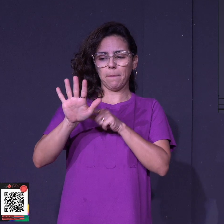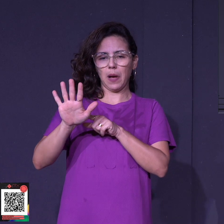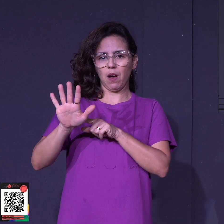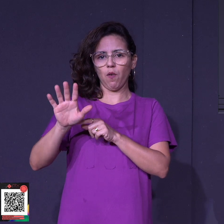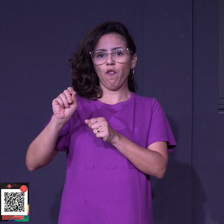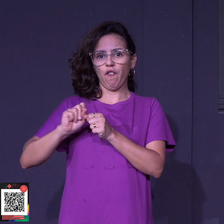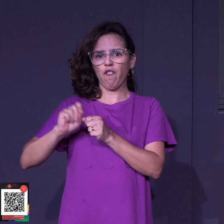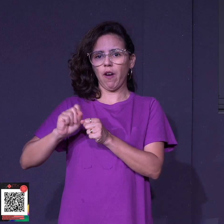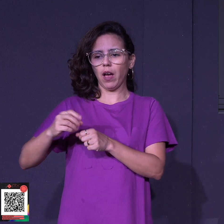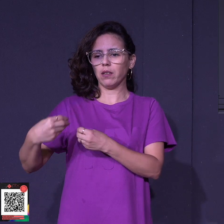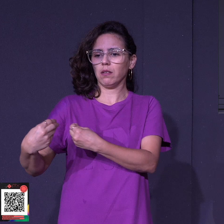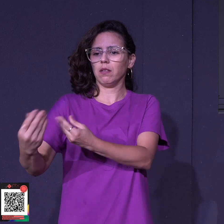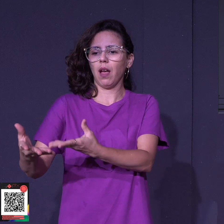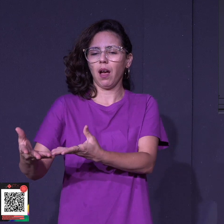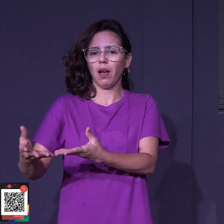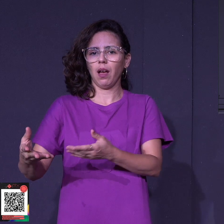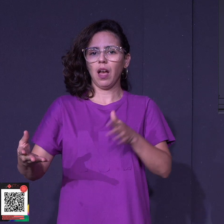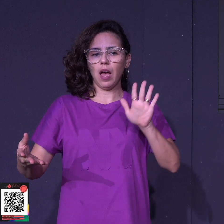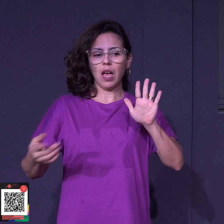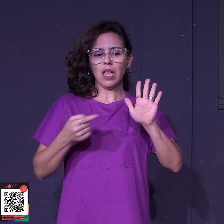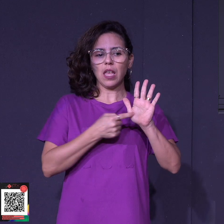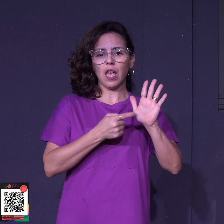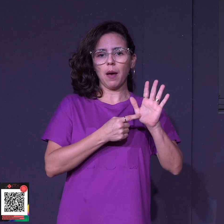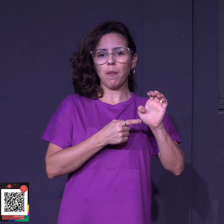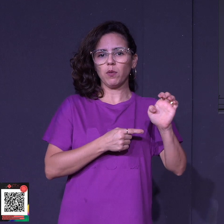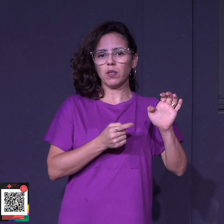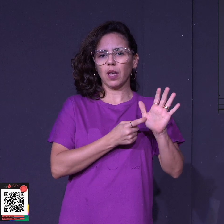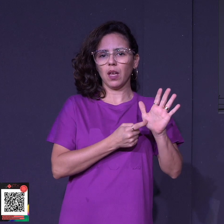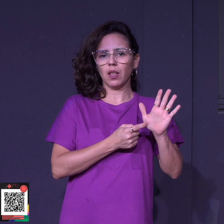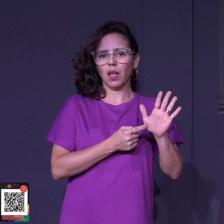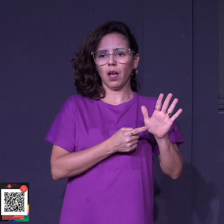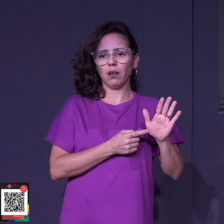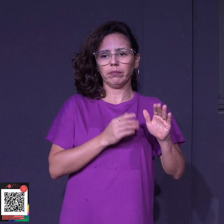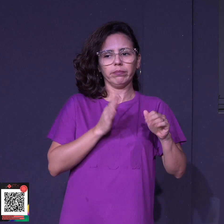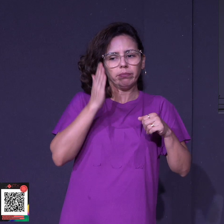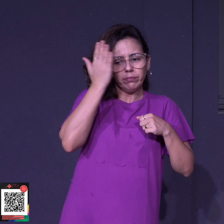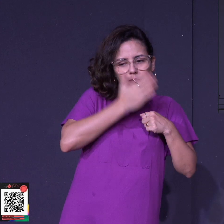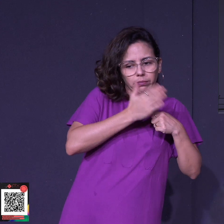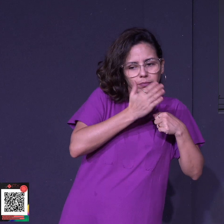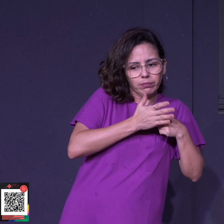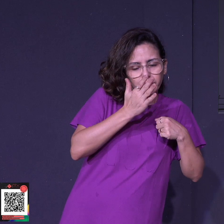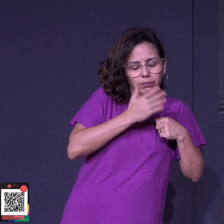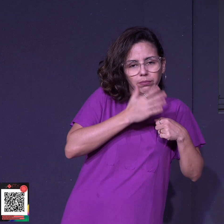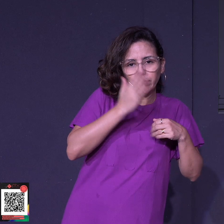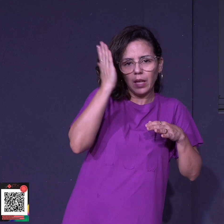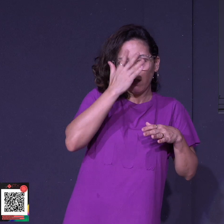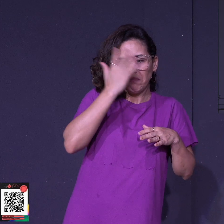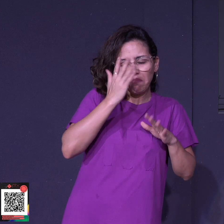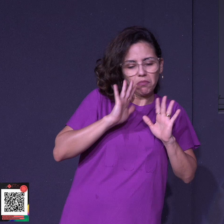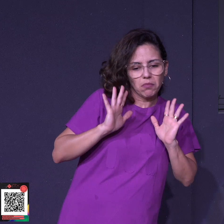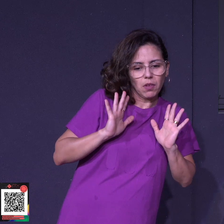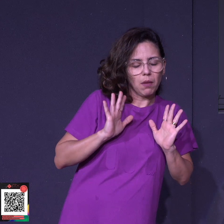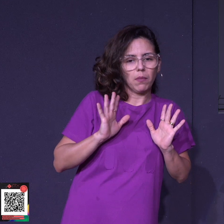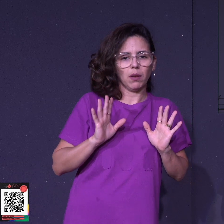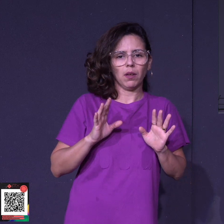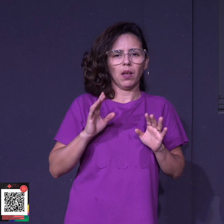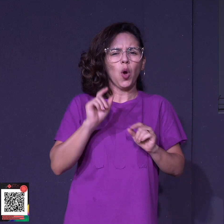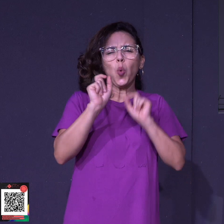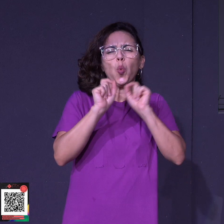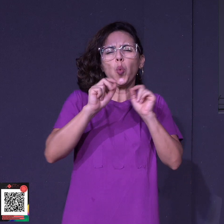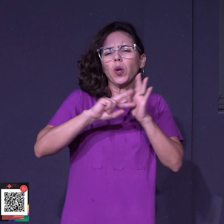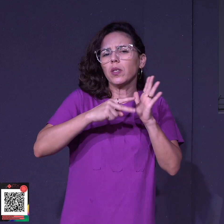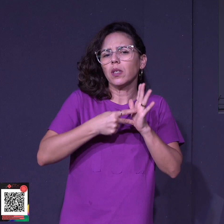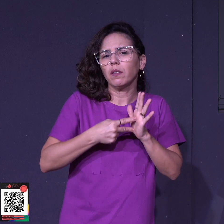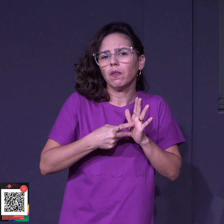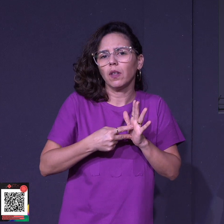pessoa a quem Jesus, pelos seus ensinamentos, nos motiva a ser, é o tipo de pessoa que faz todo o possível para viver